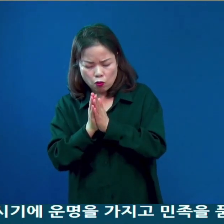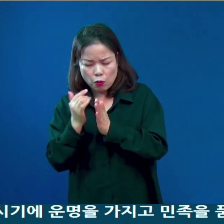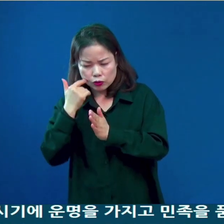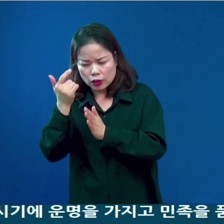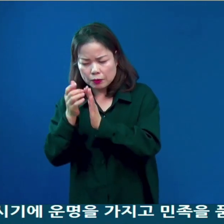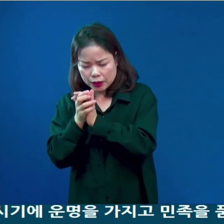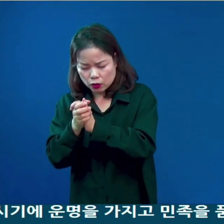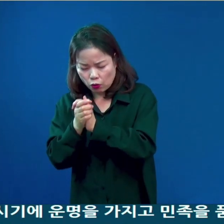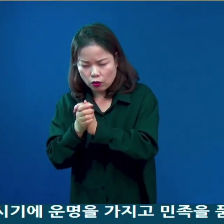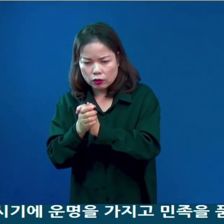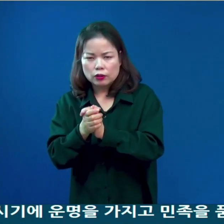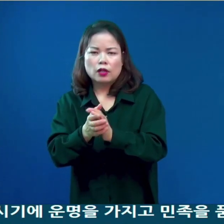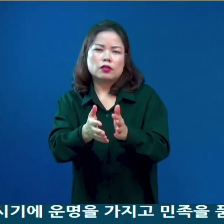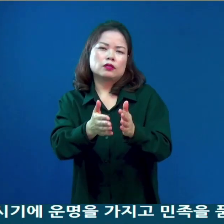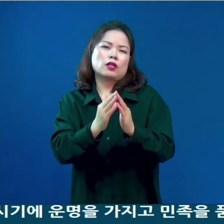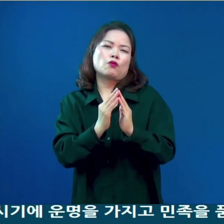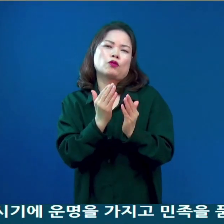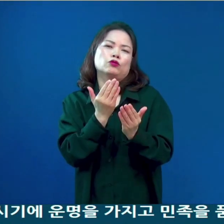주님 세워주십시오.